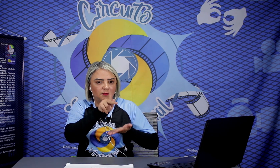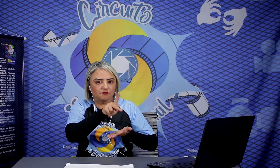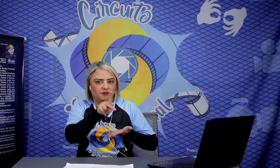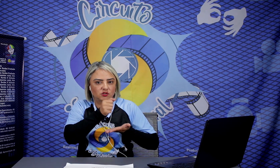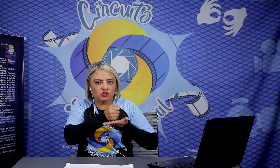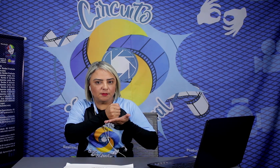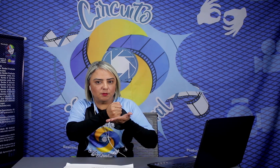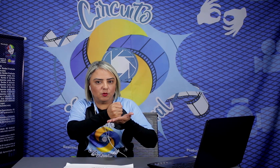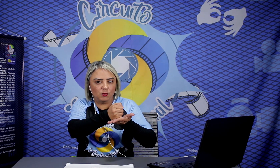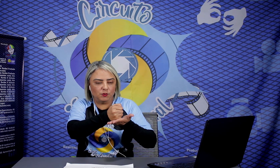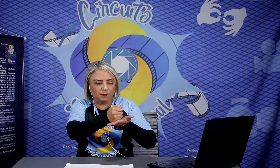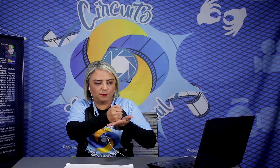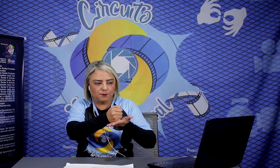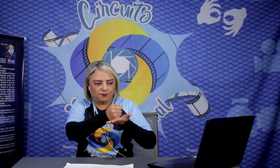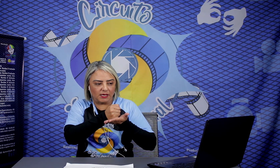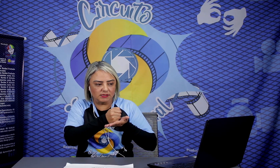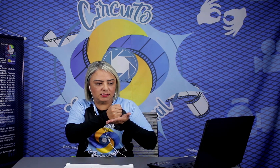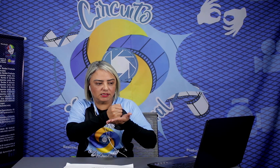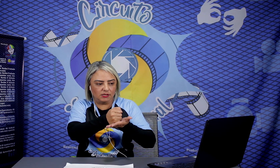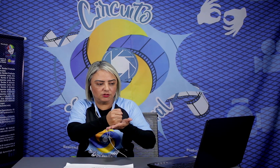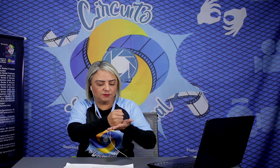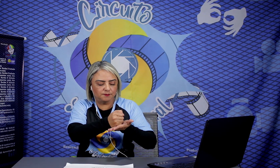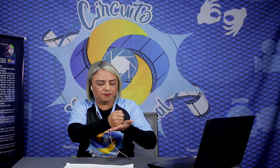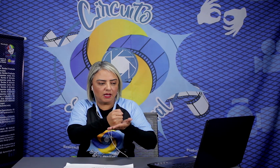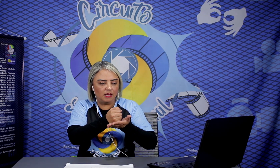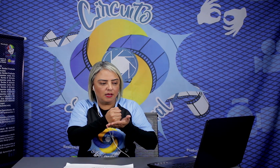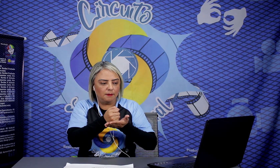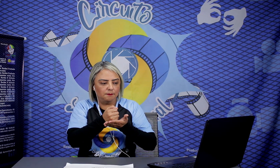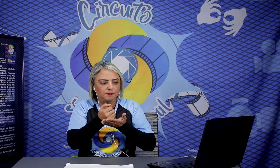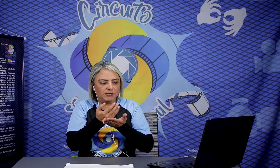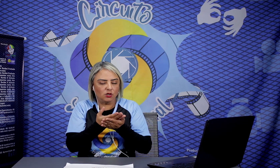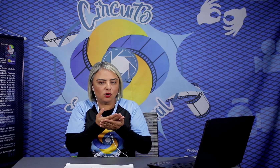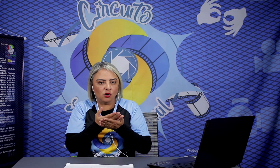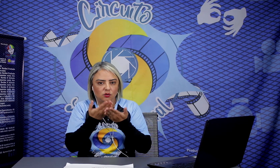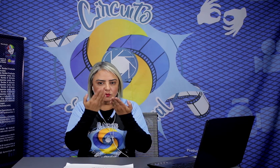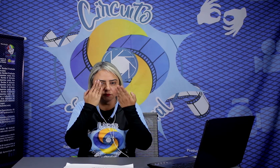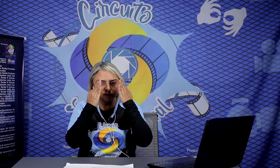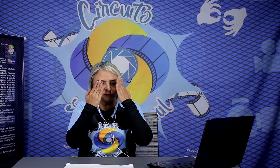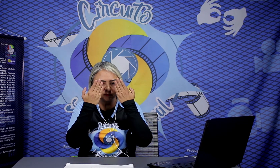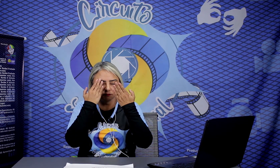professor de apoio, assistente. Psicólogo.